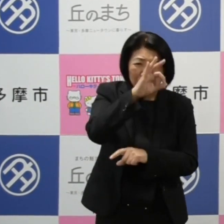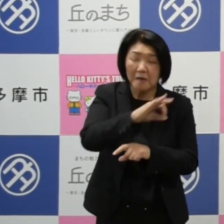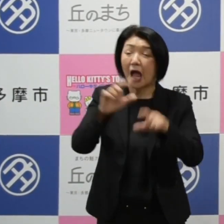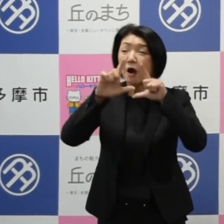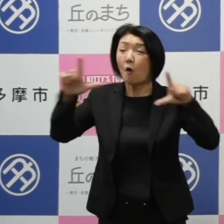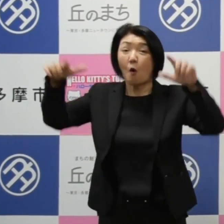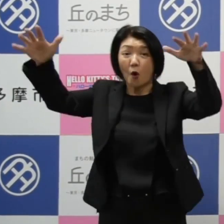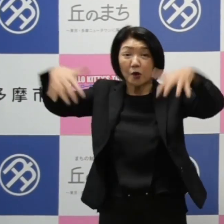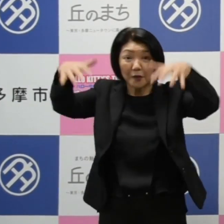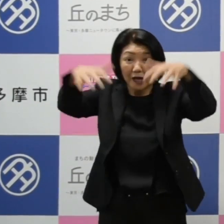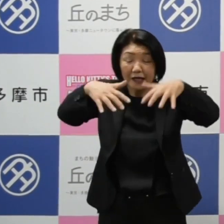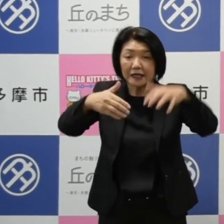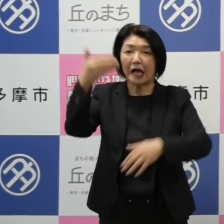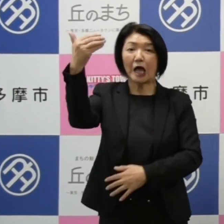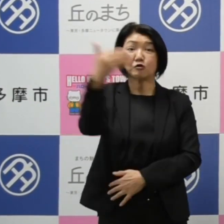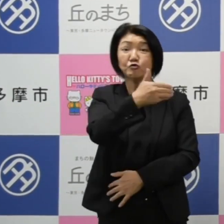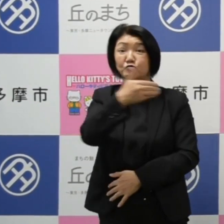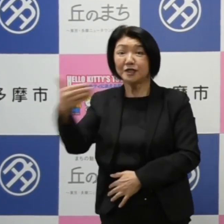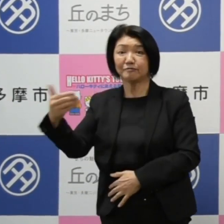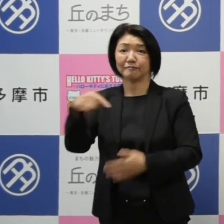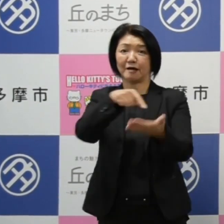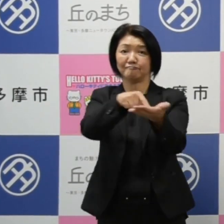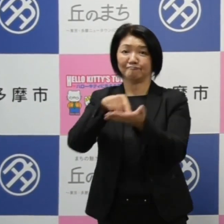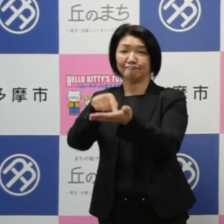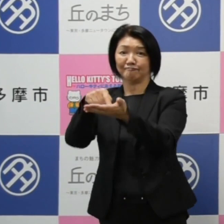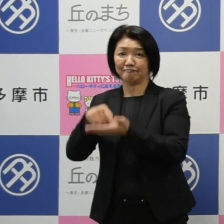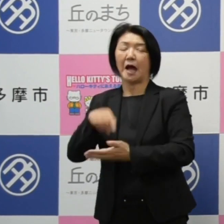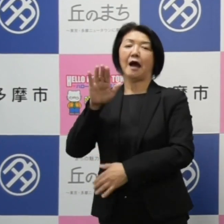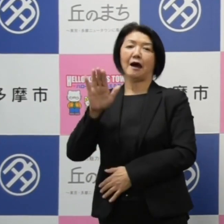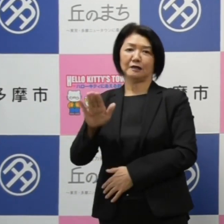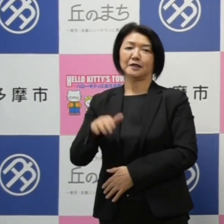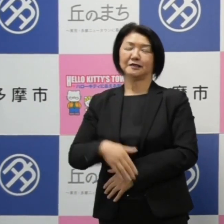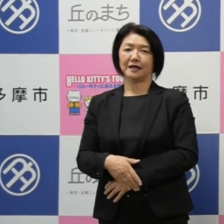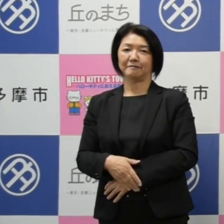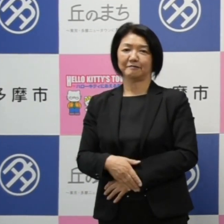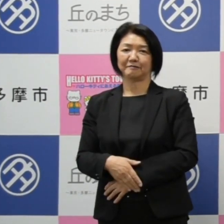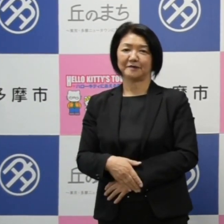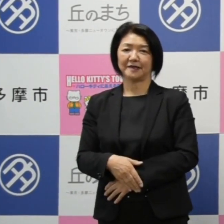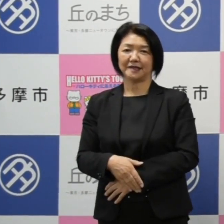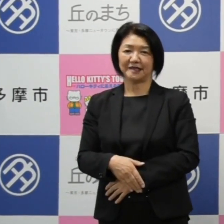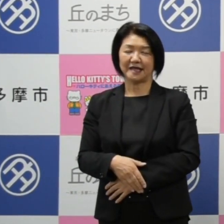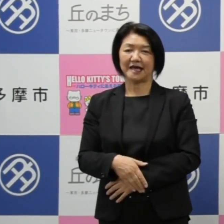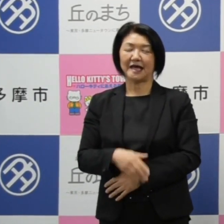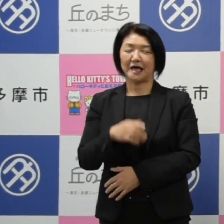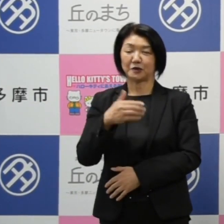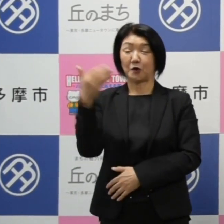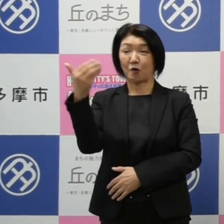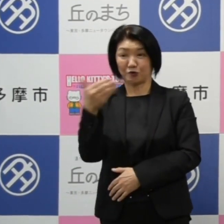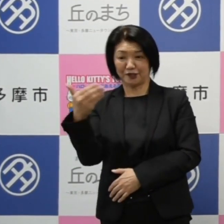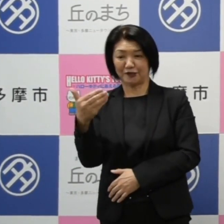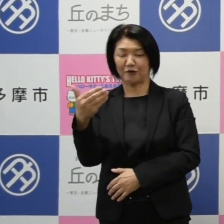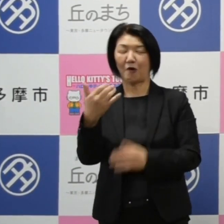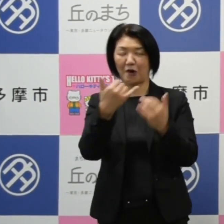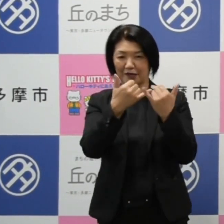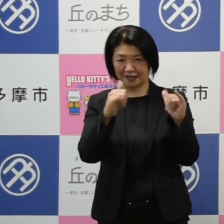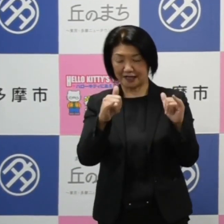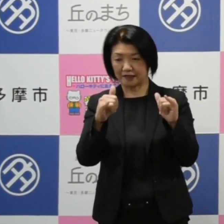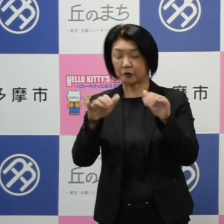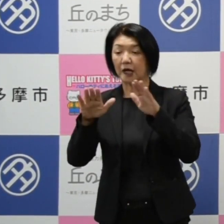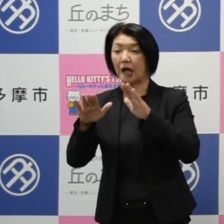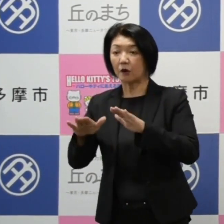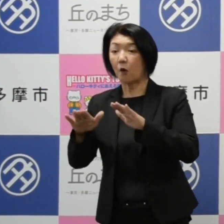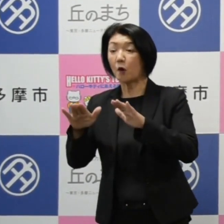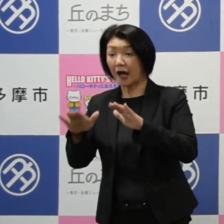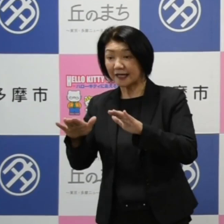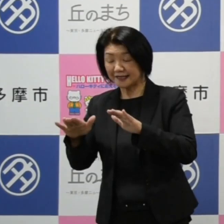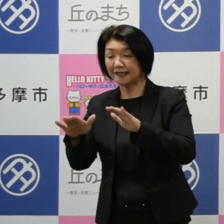9人が名乗りを上げていただきました。3日はその方々と、今回新たに埋設する